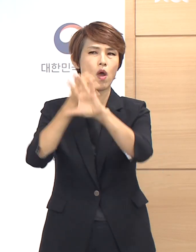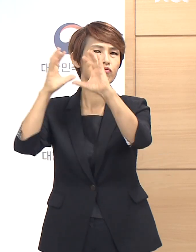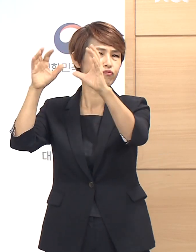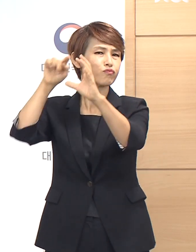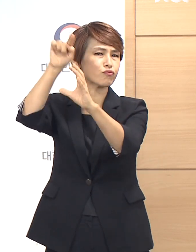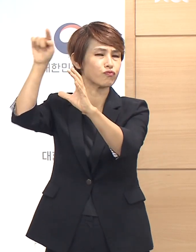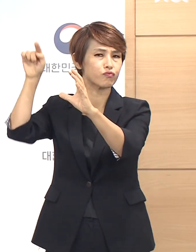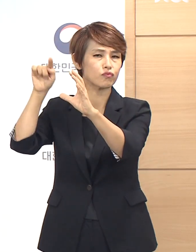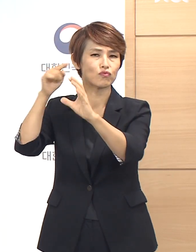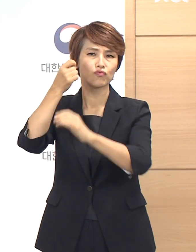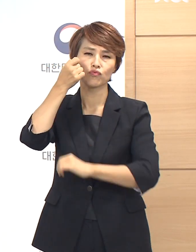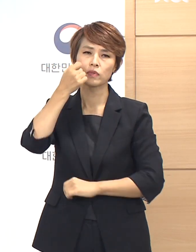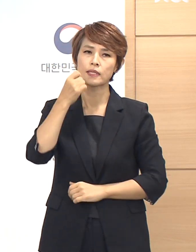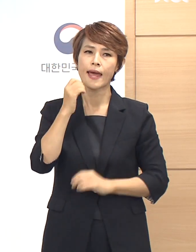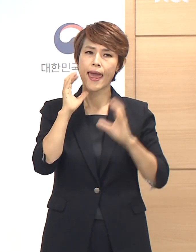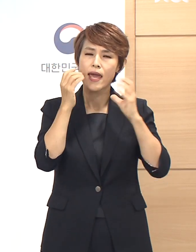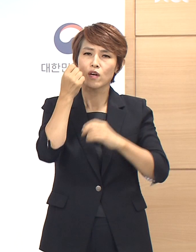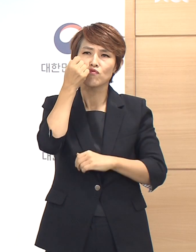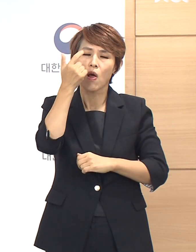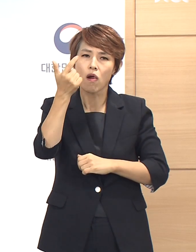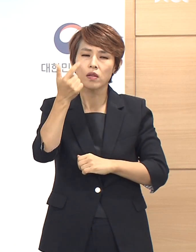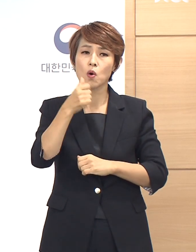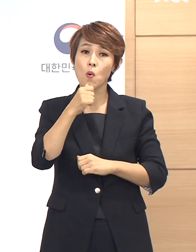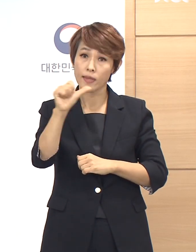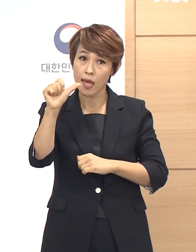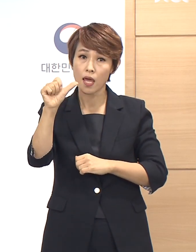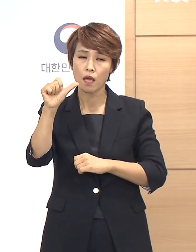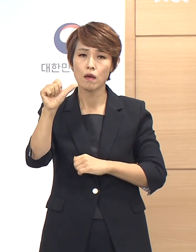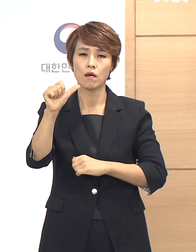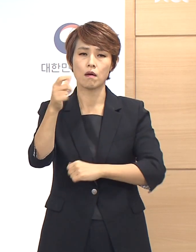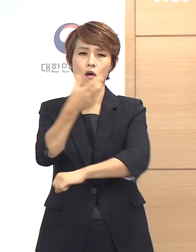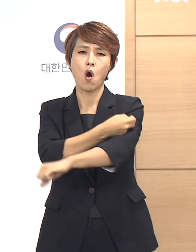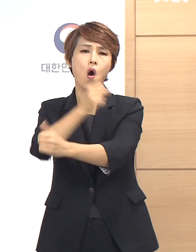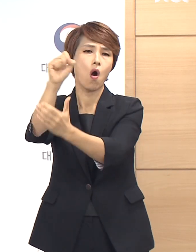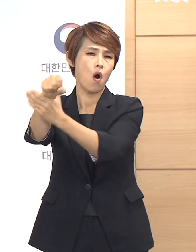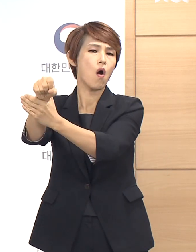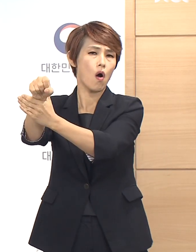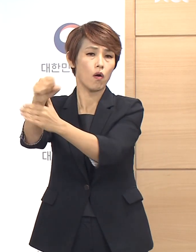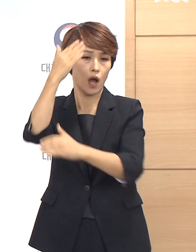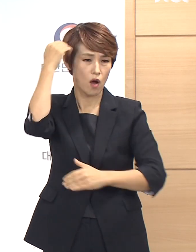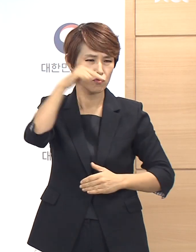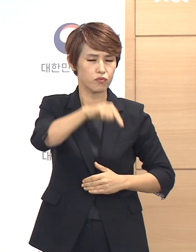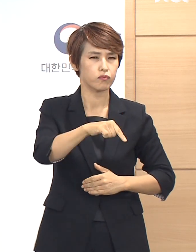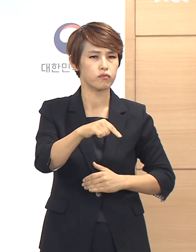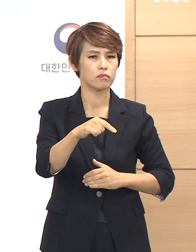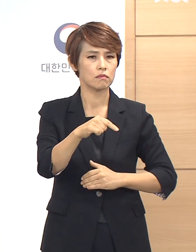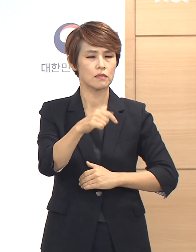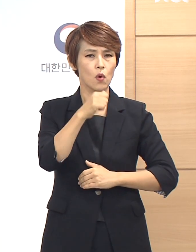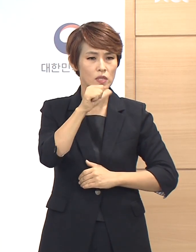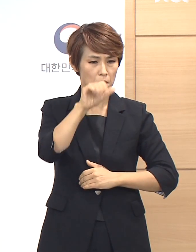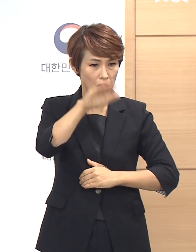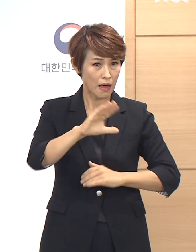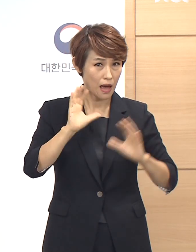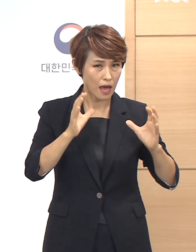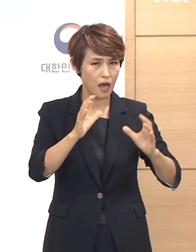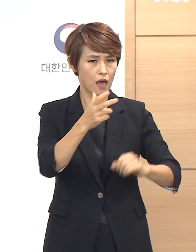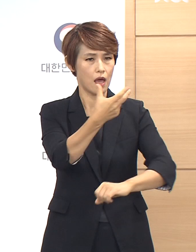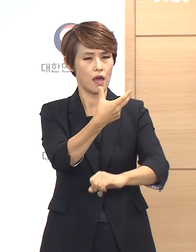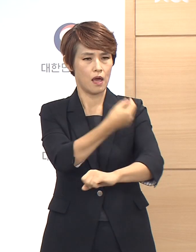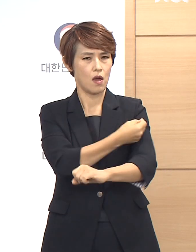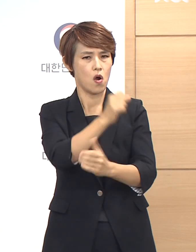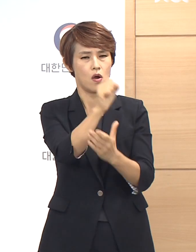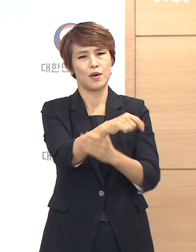경우에는 6개월부터 5세까지도 백신 허가가 나 있지만 우리는 허가가 난 백신이 없으니까 그 아이들에